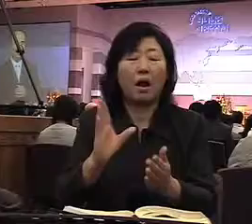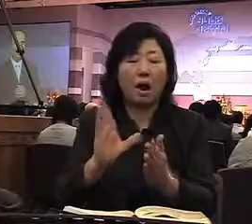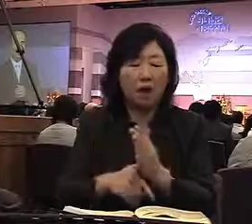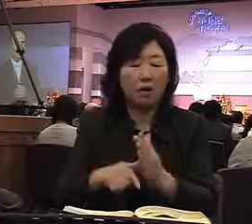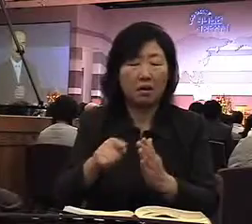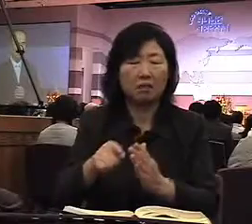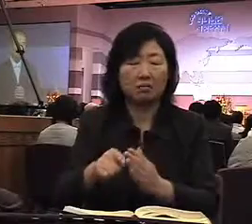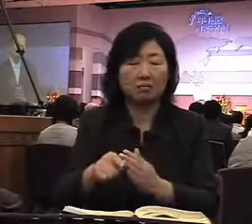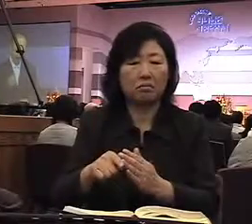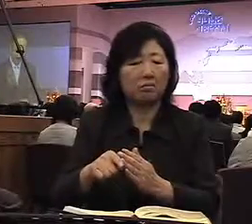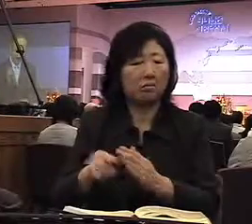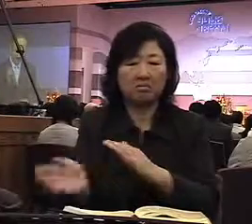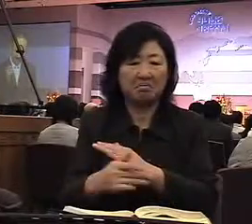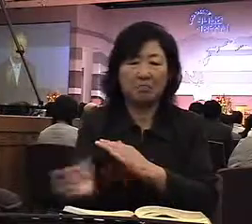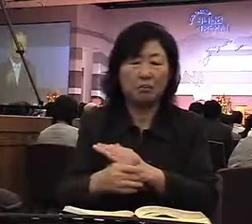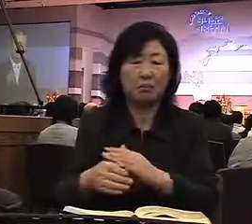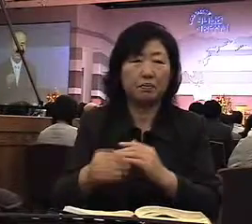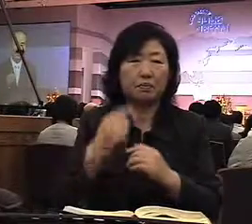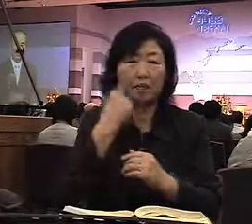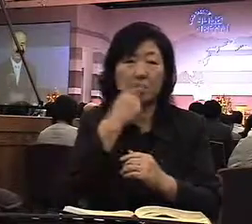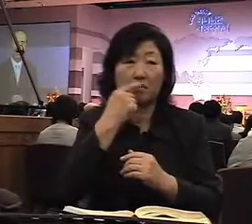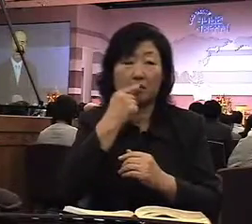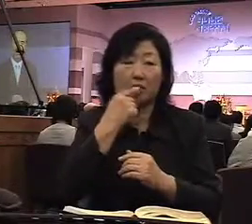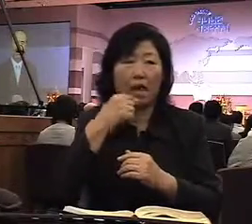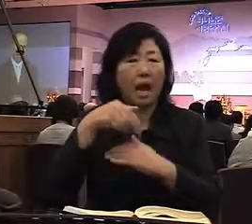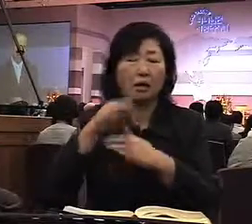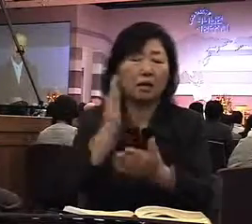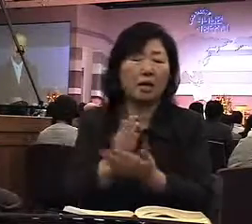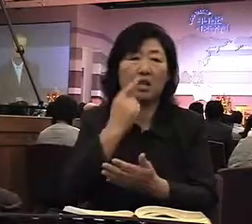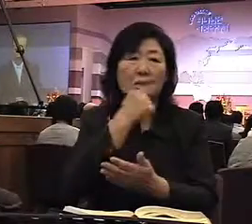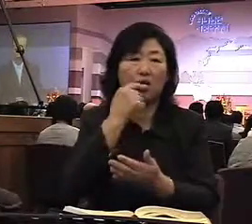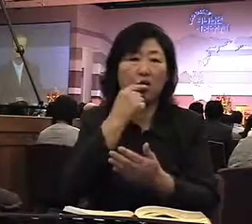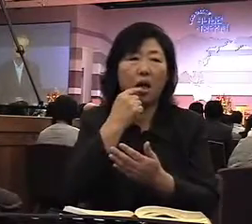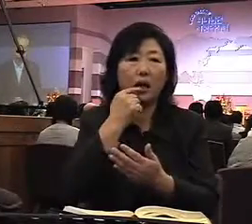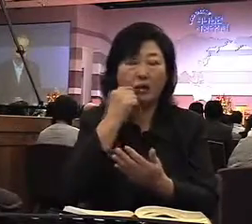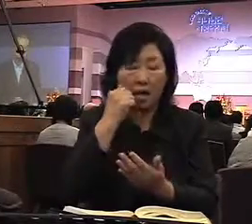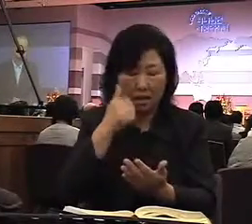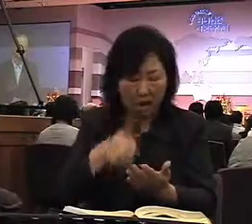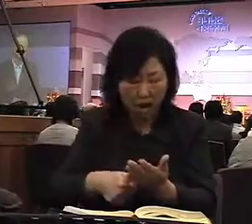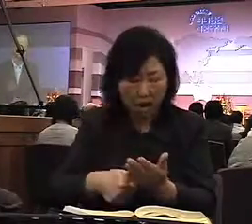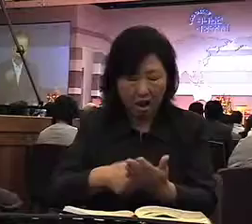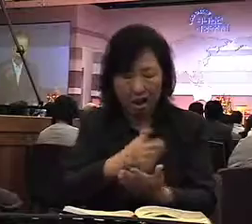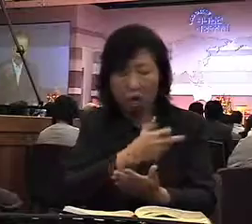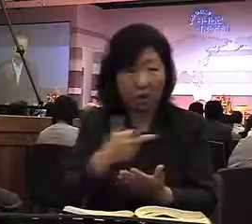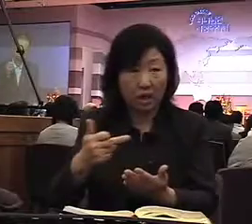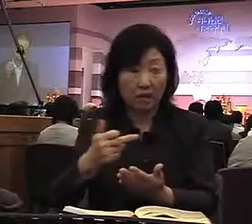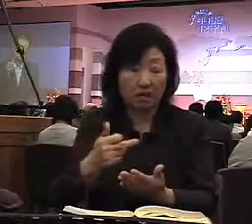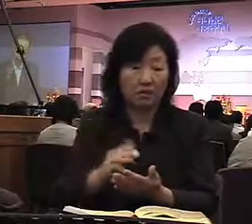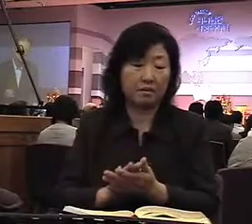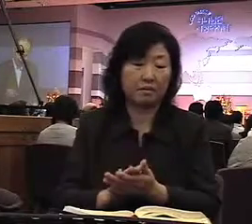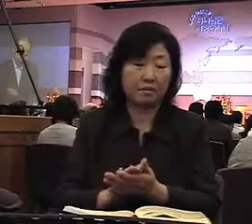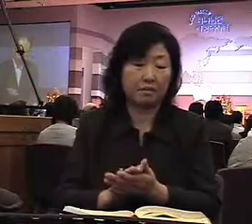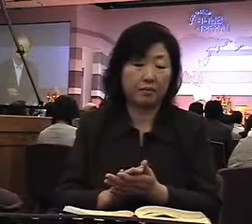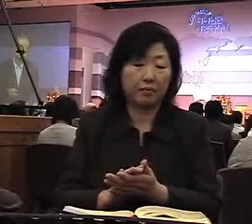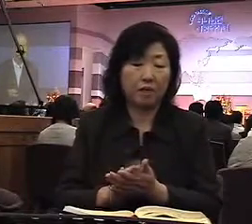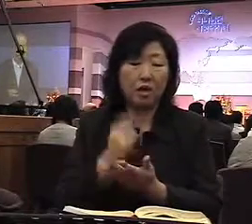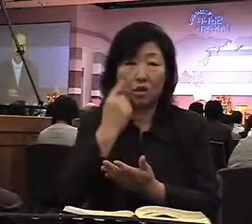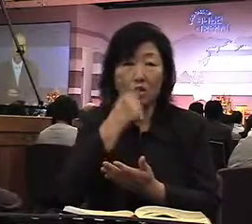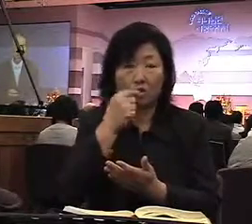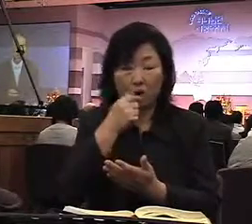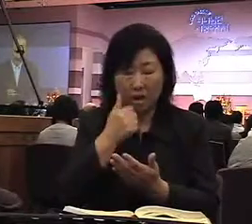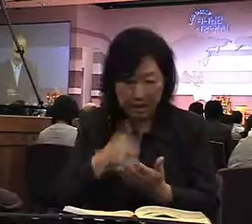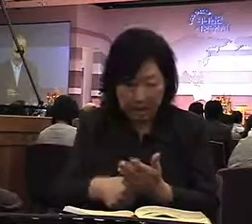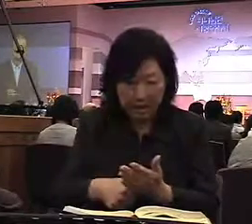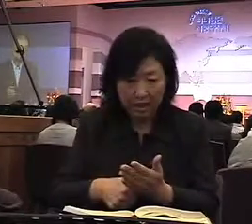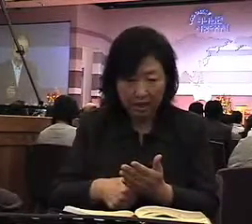오늘 말씀 가운데 있습니다. 이 입술의 제사는 굉장한 겁니다. 이 입술의 제사는 회개의 기도요,